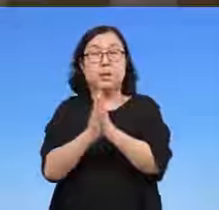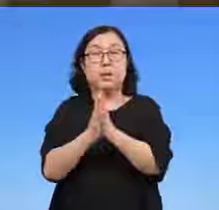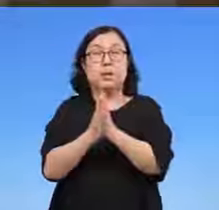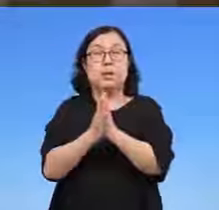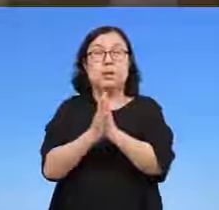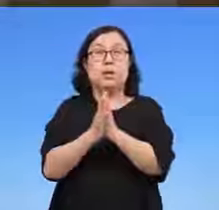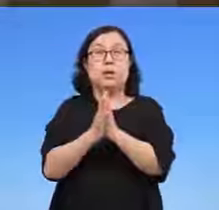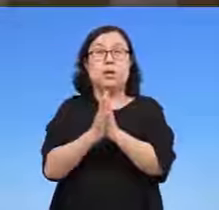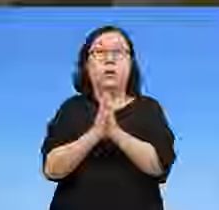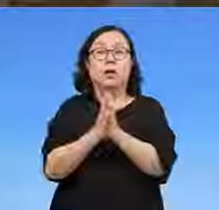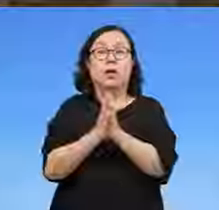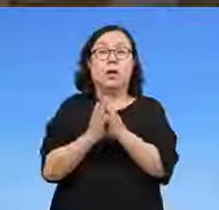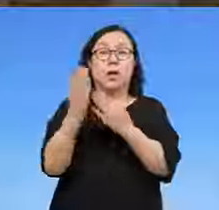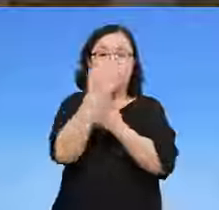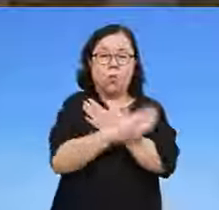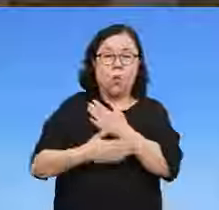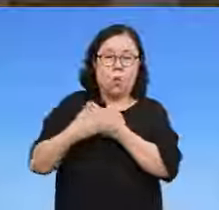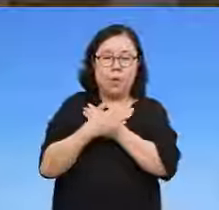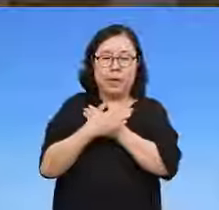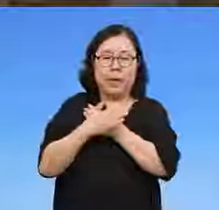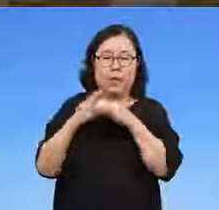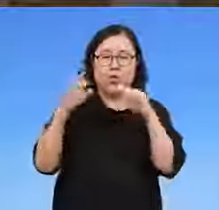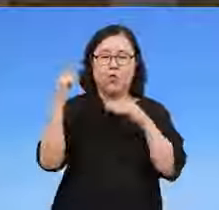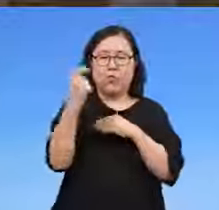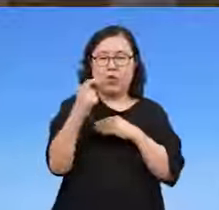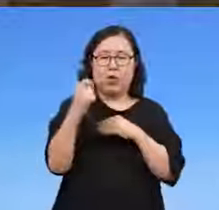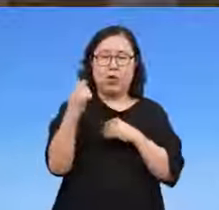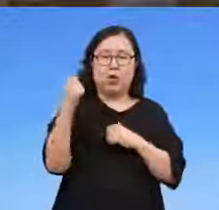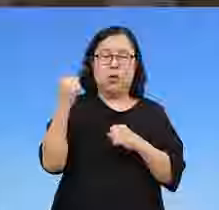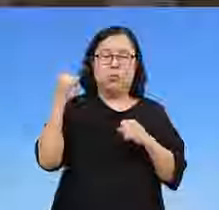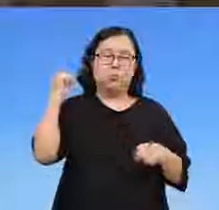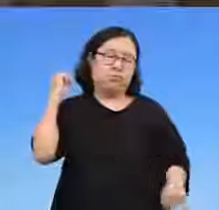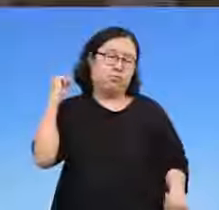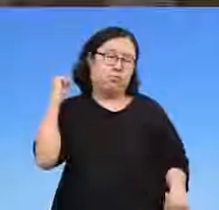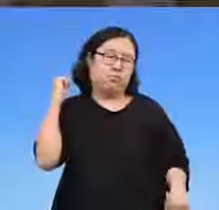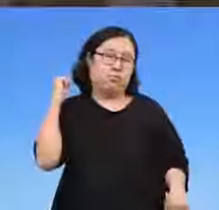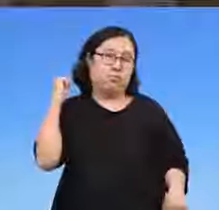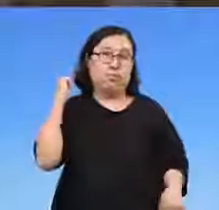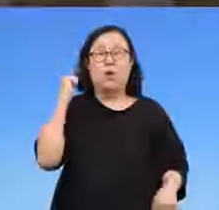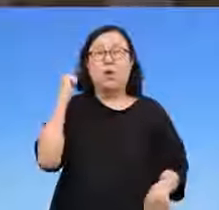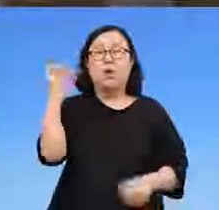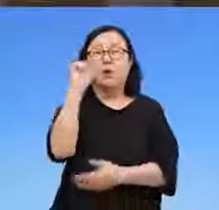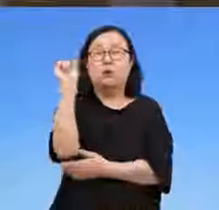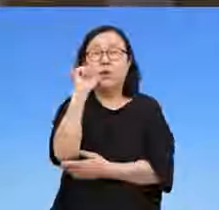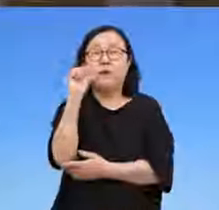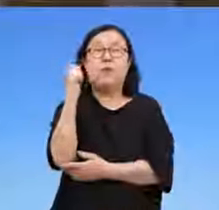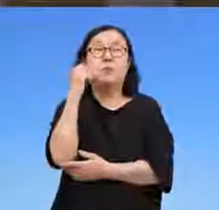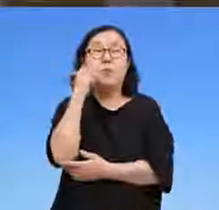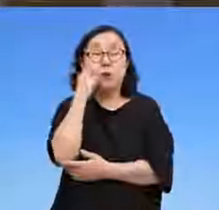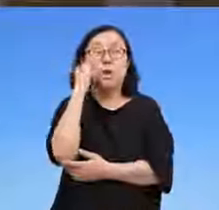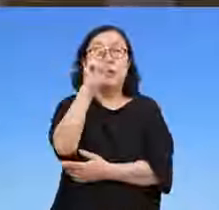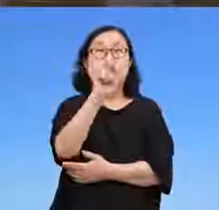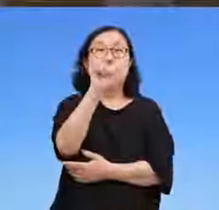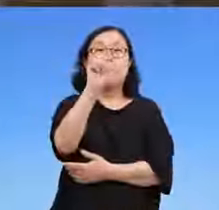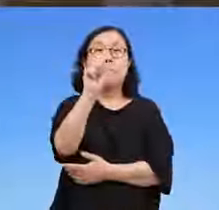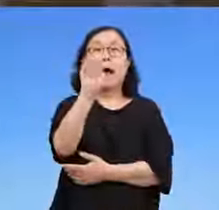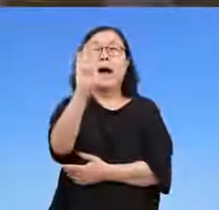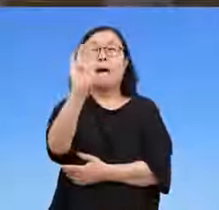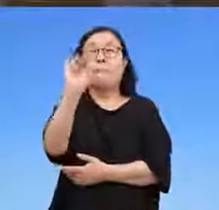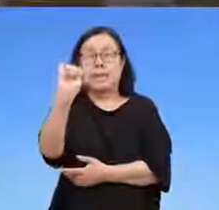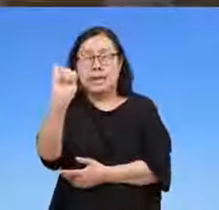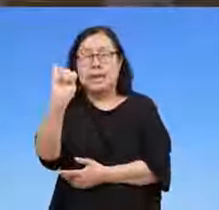중풍병자를 영어 성경에는 마비된 환자 이렇게 번역을 하고 있더라고요. 본문에 나오는 중풍병자의